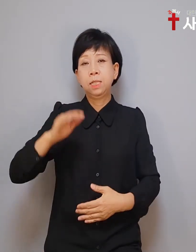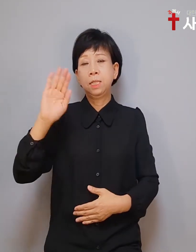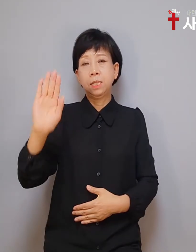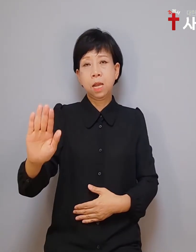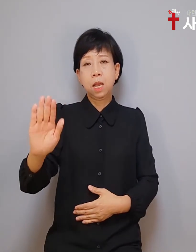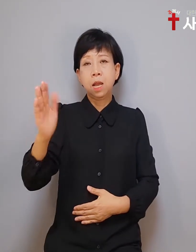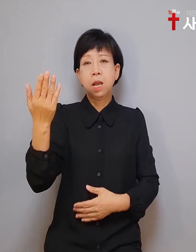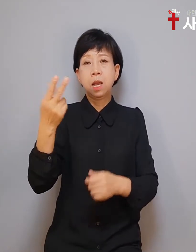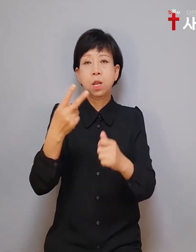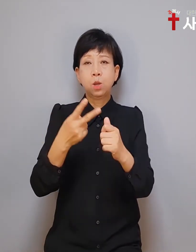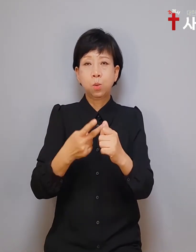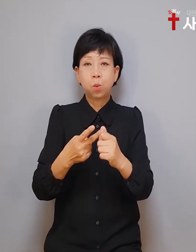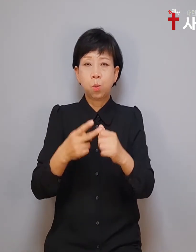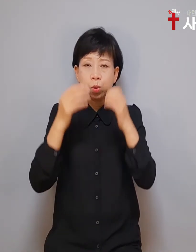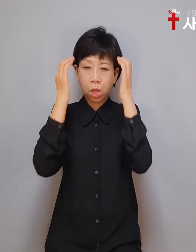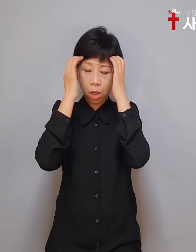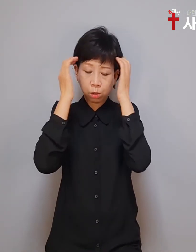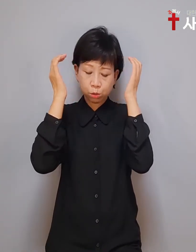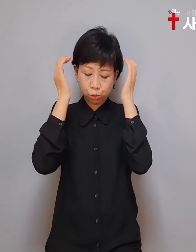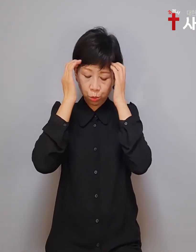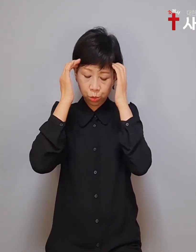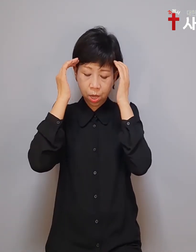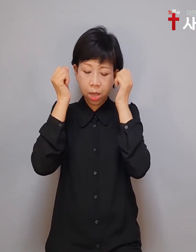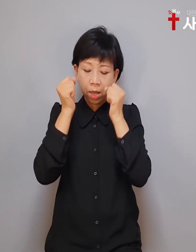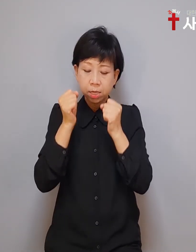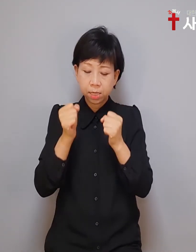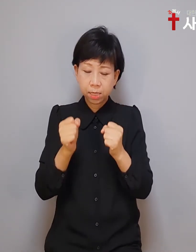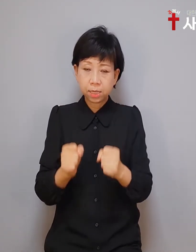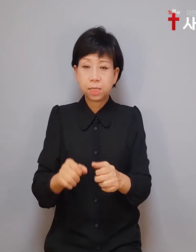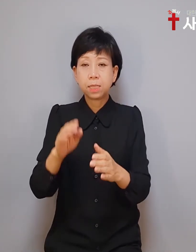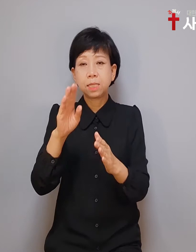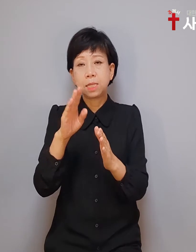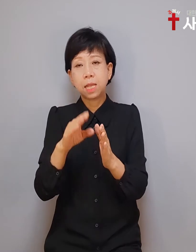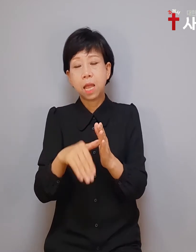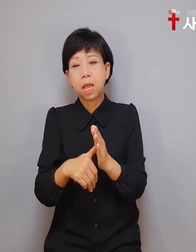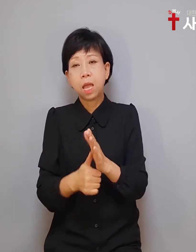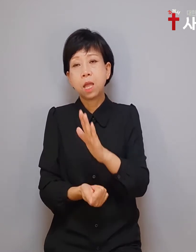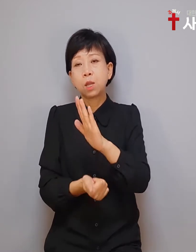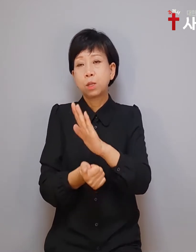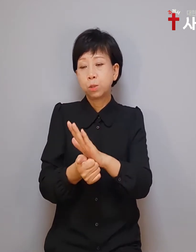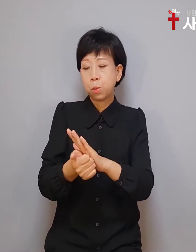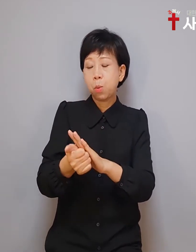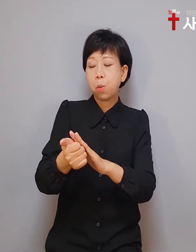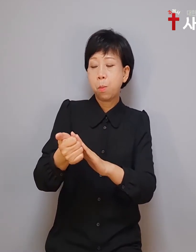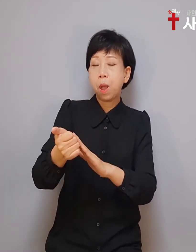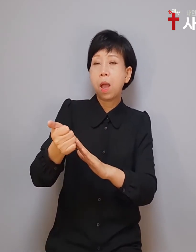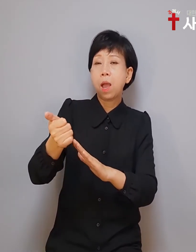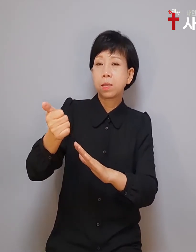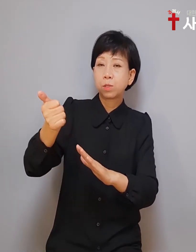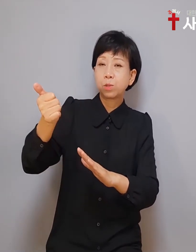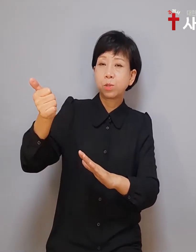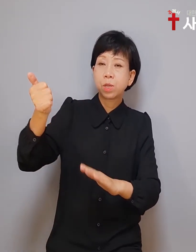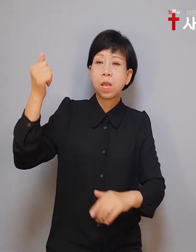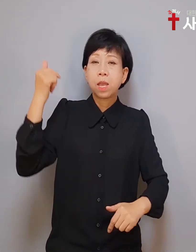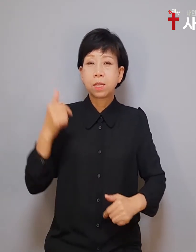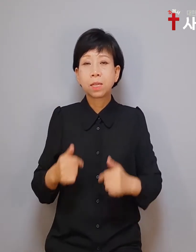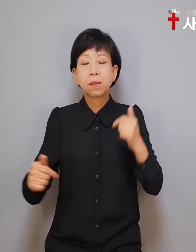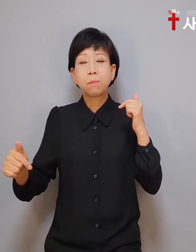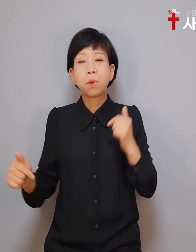얻으리라. 고난 중에 있을 때 소망